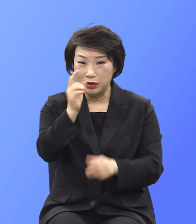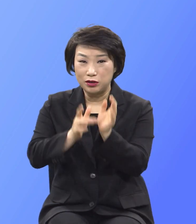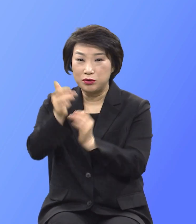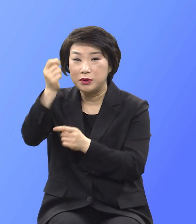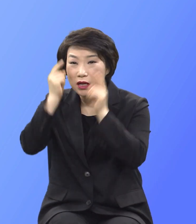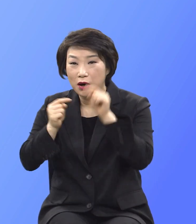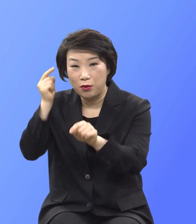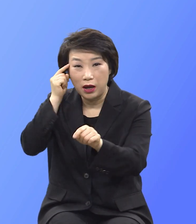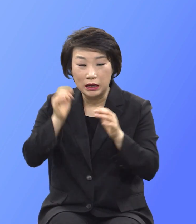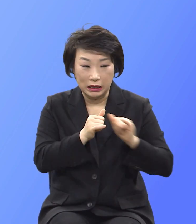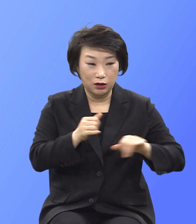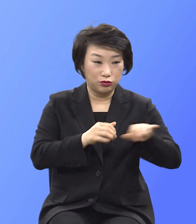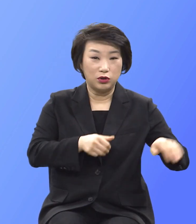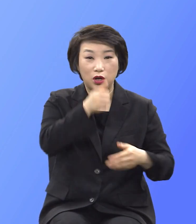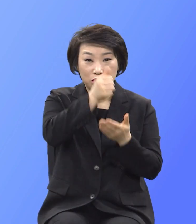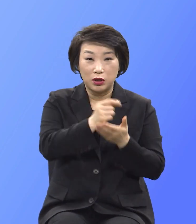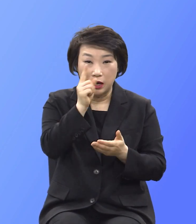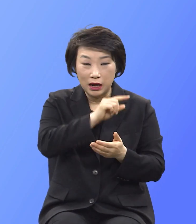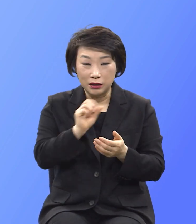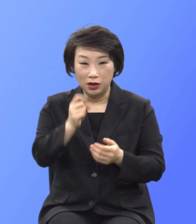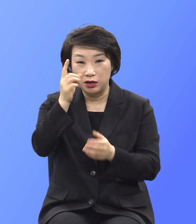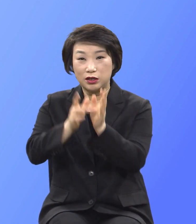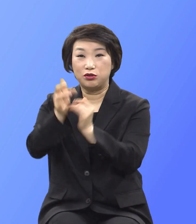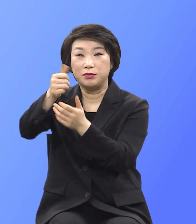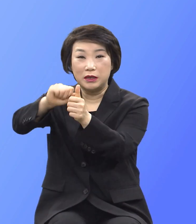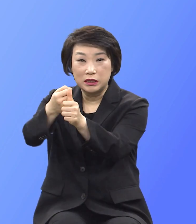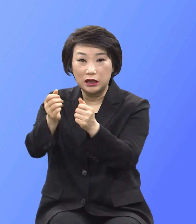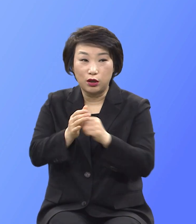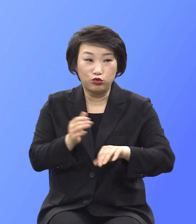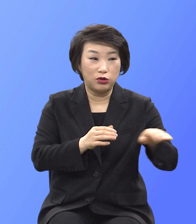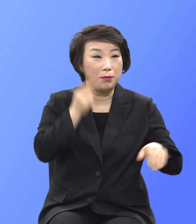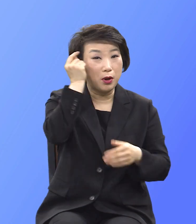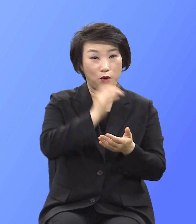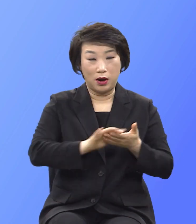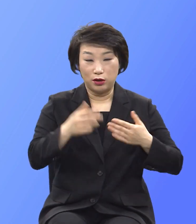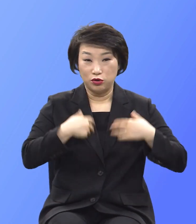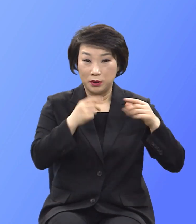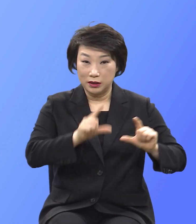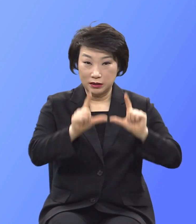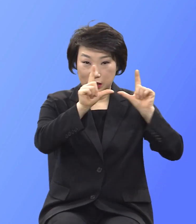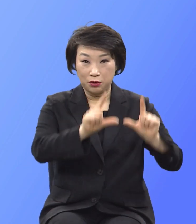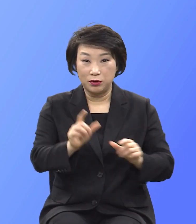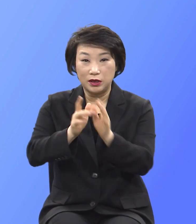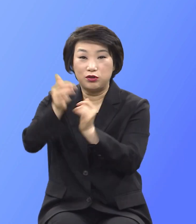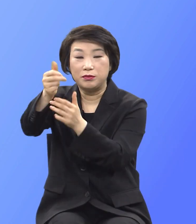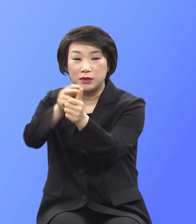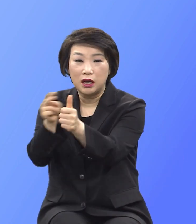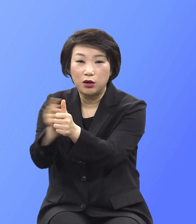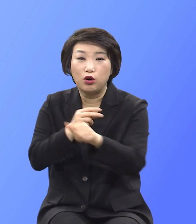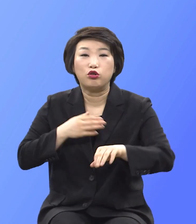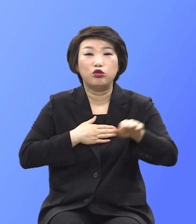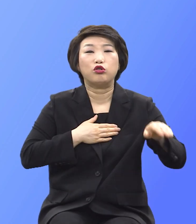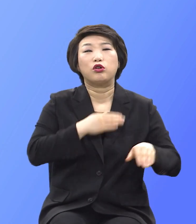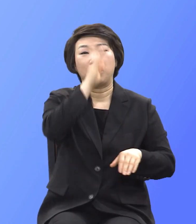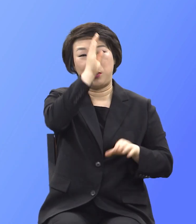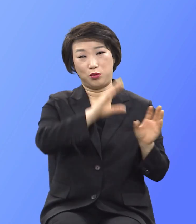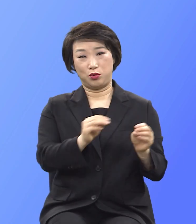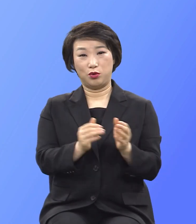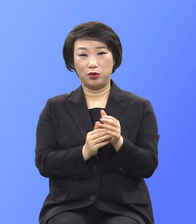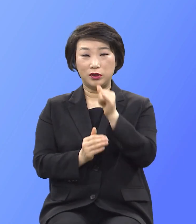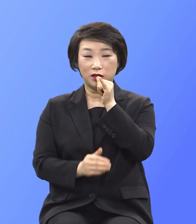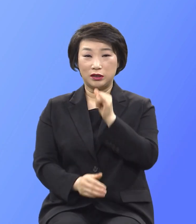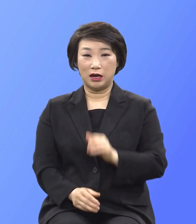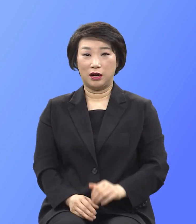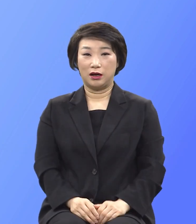우리의 죄악을 인함이라. 그가 징계를 받음으로 우리가 평화를 누리고 그가 채찍에 맞음으로